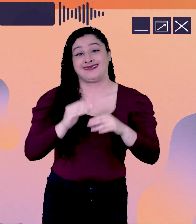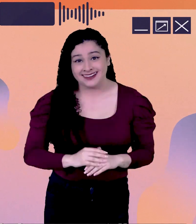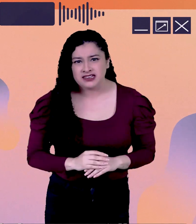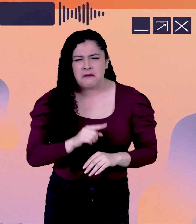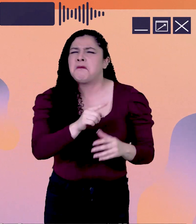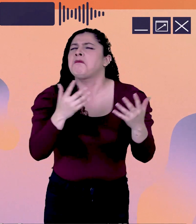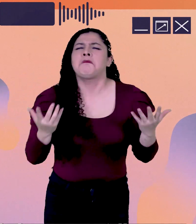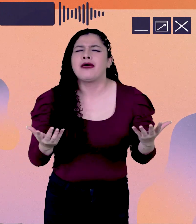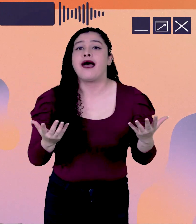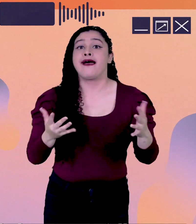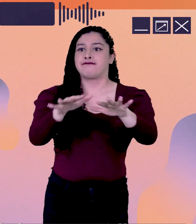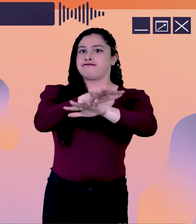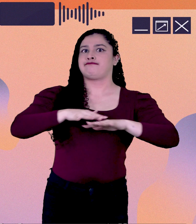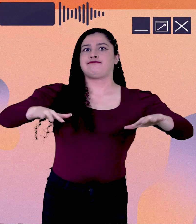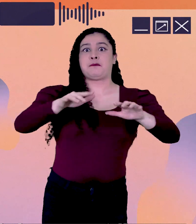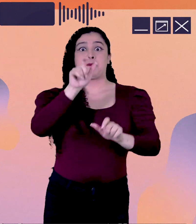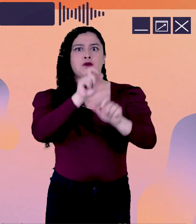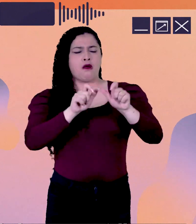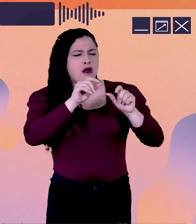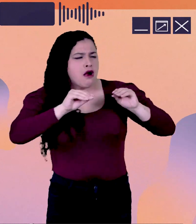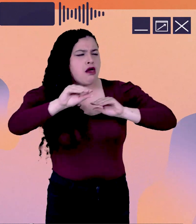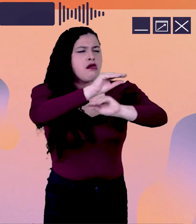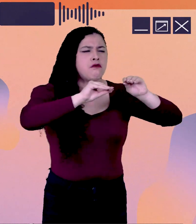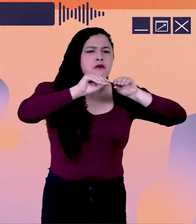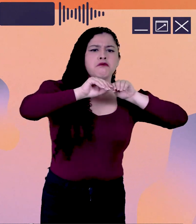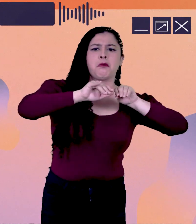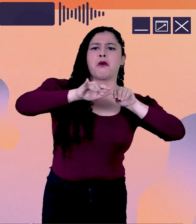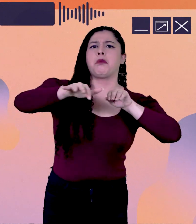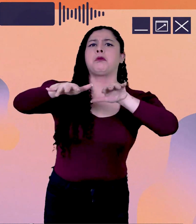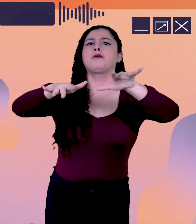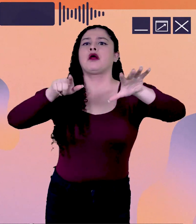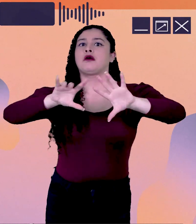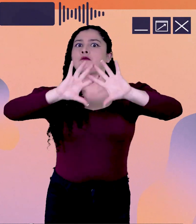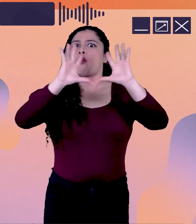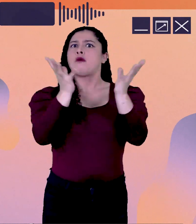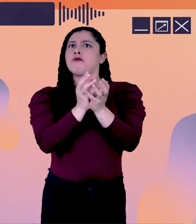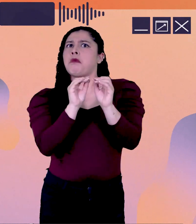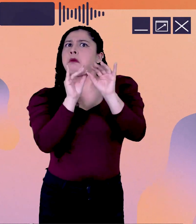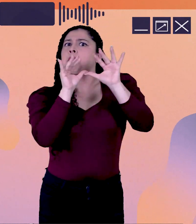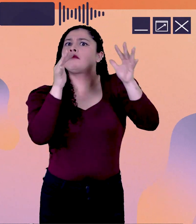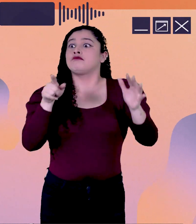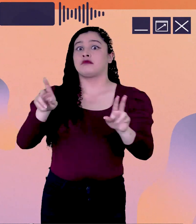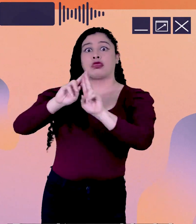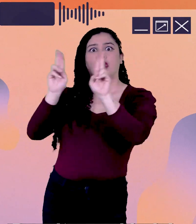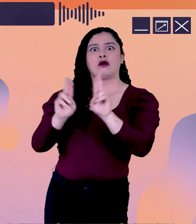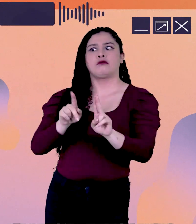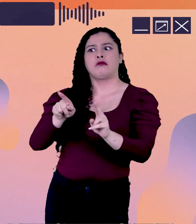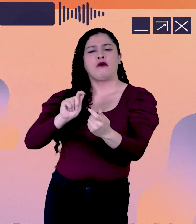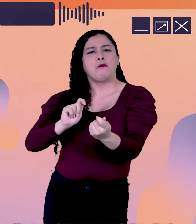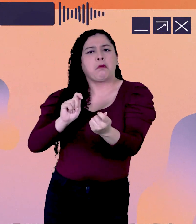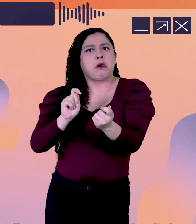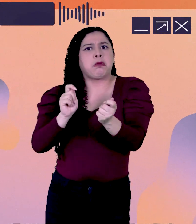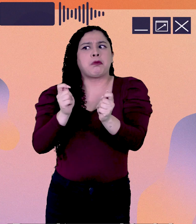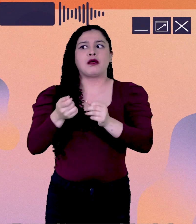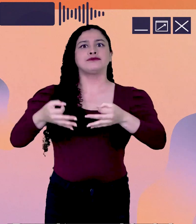eso contribuye a hacer de Internet un lugar seguro para todo el mundo. Permite cambiarlo.